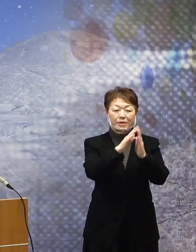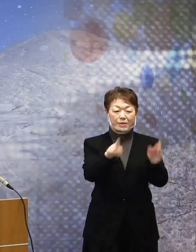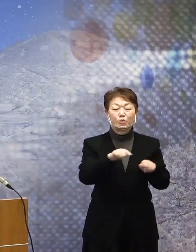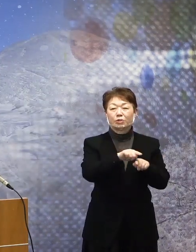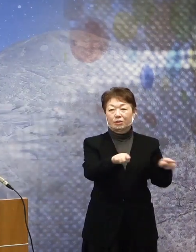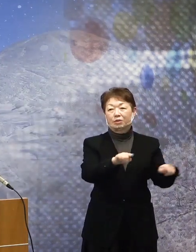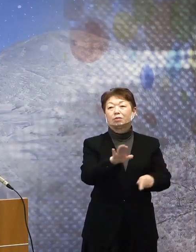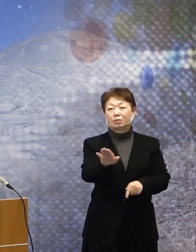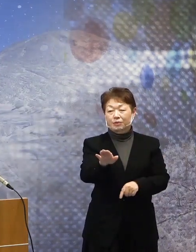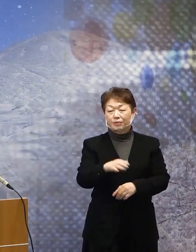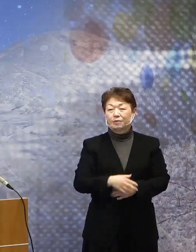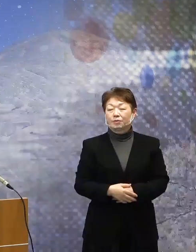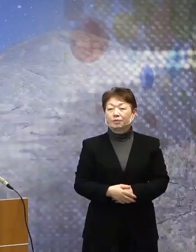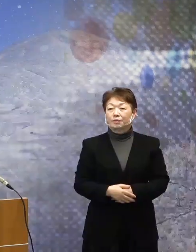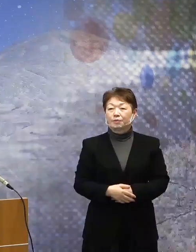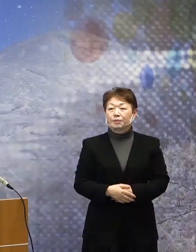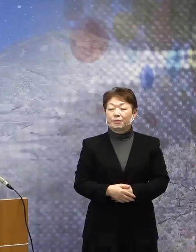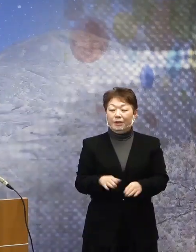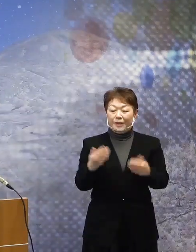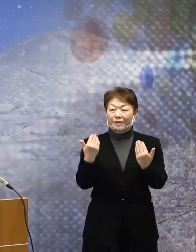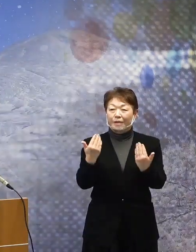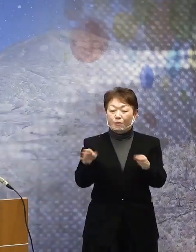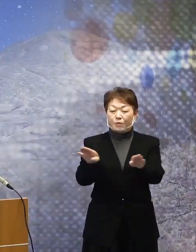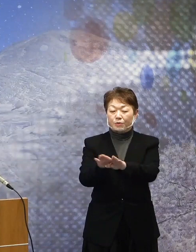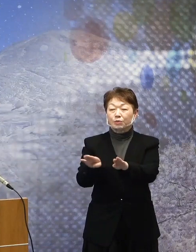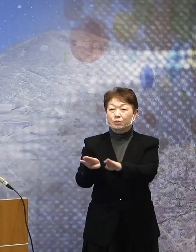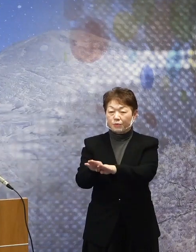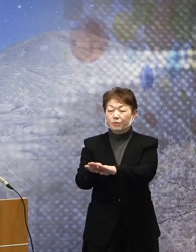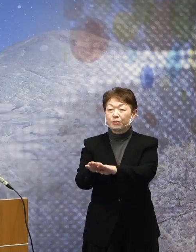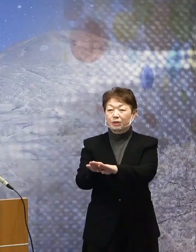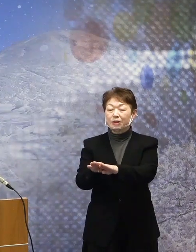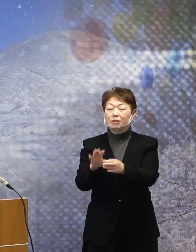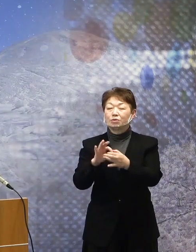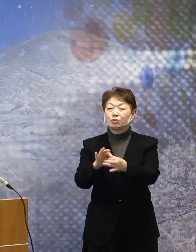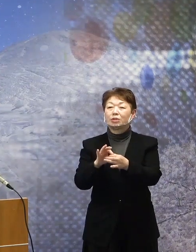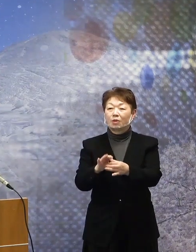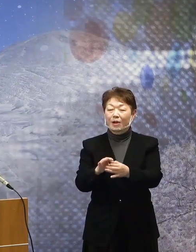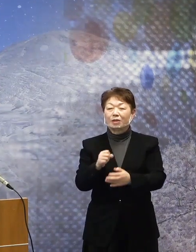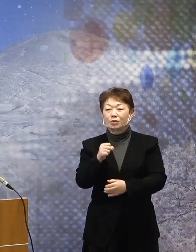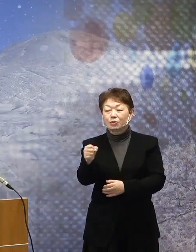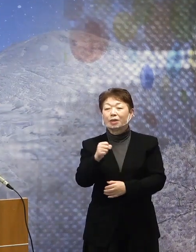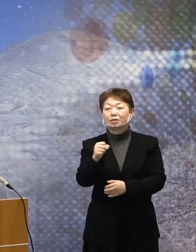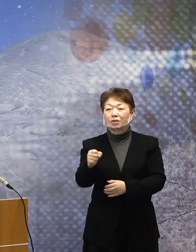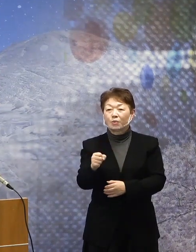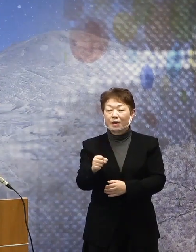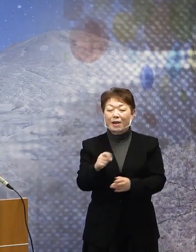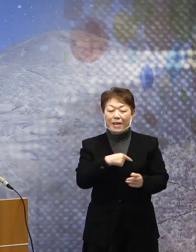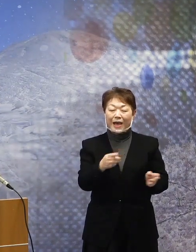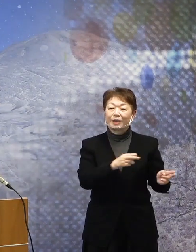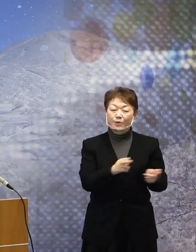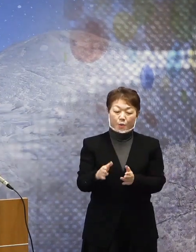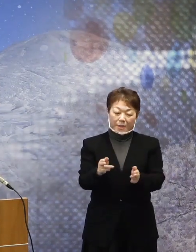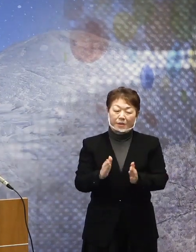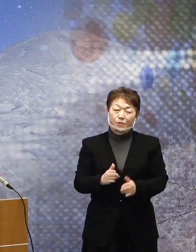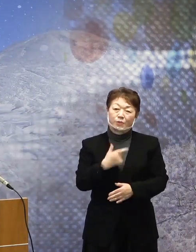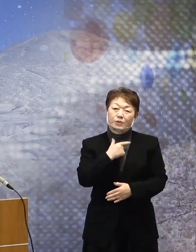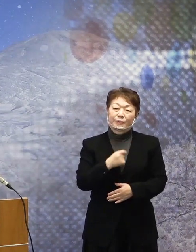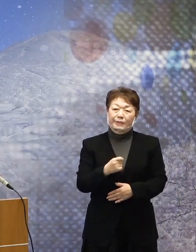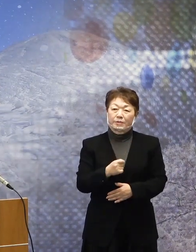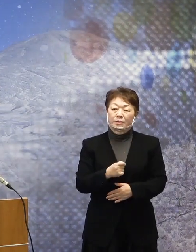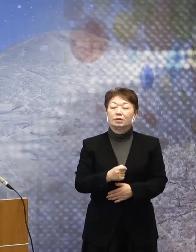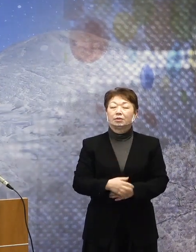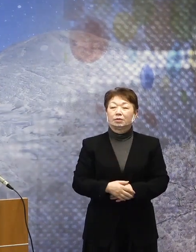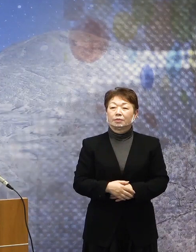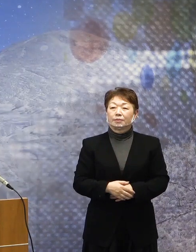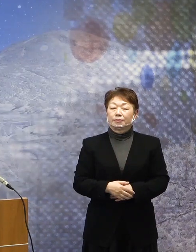、休校全校休校をするところについてご取材についてはご配慮ご遠慮いただければありがたいと